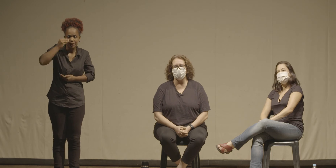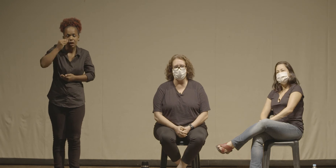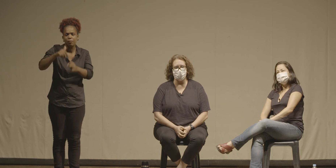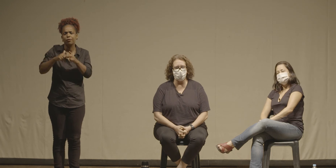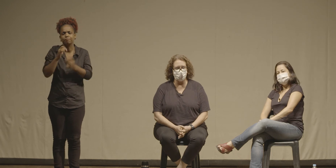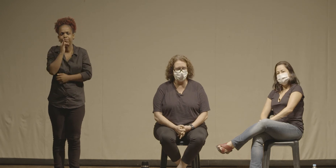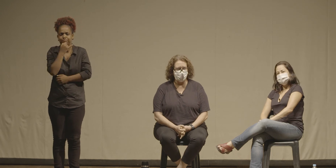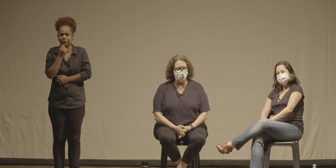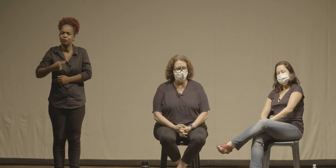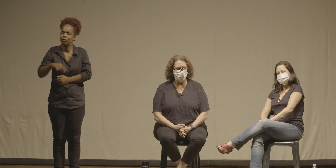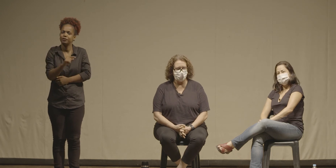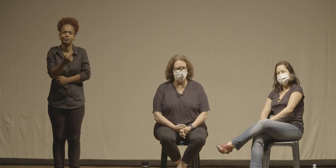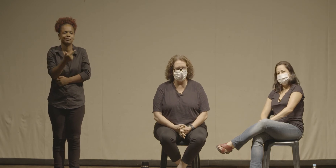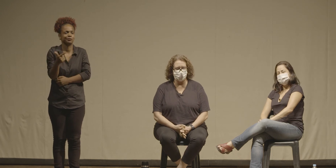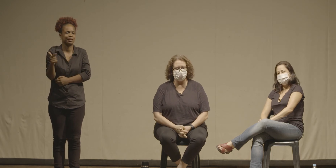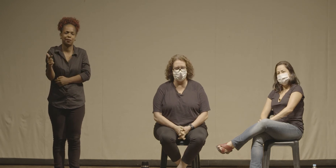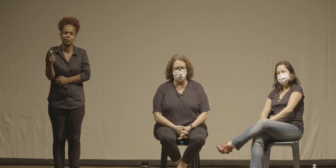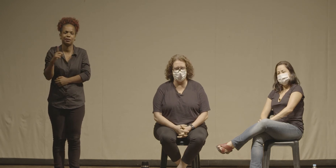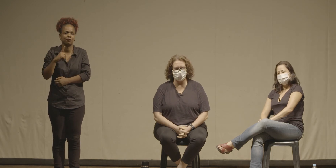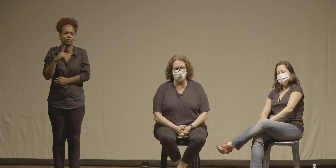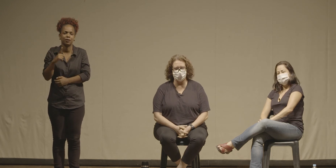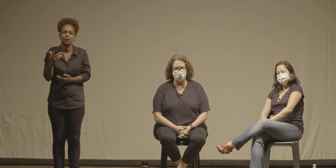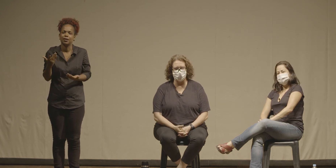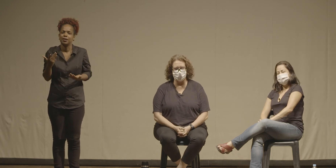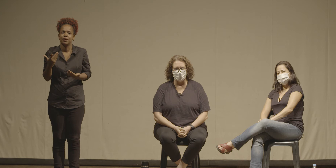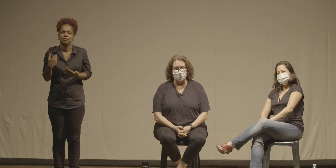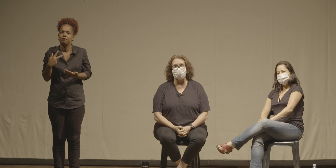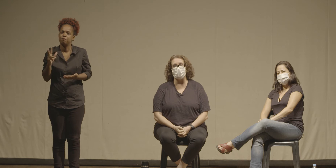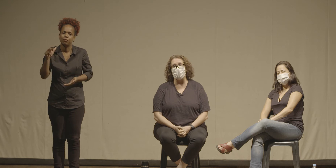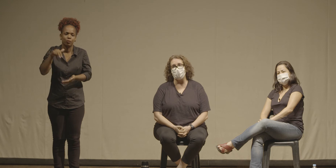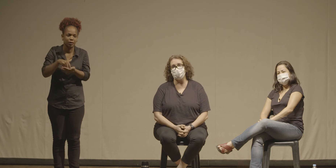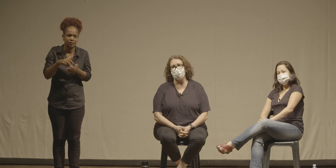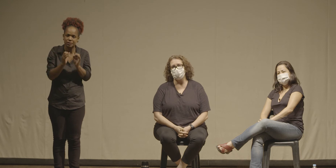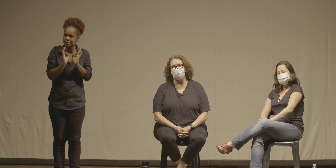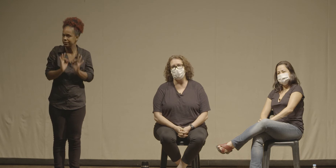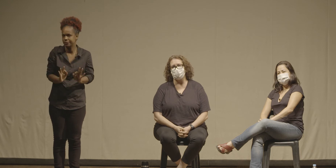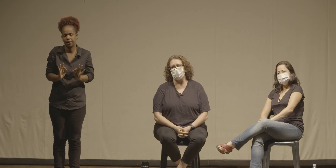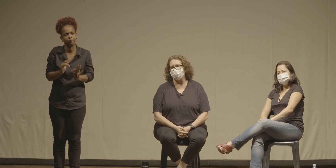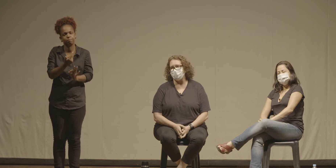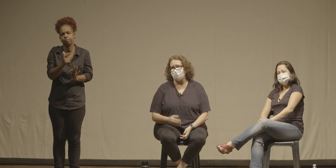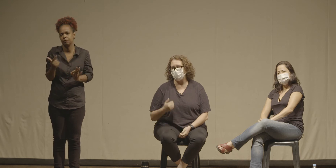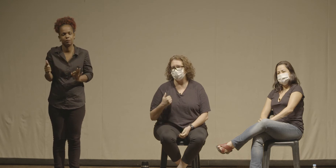gente, infelizmente, não tem um posicionamento adequado